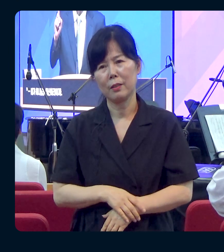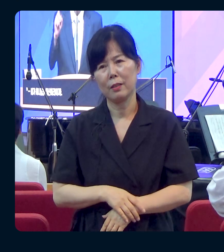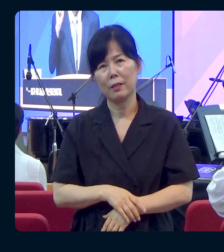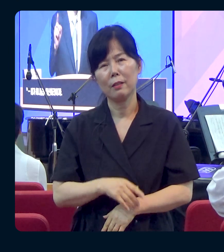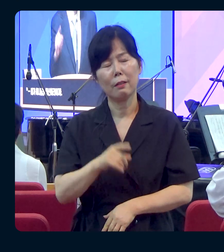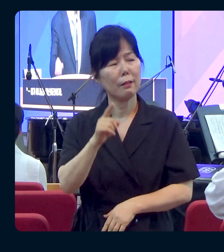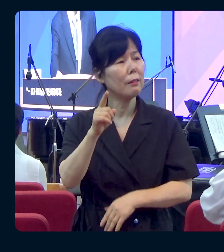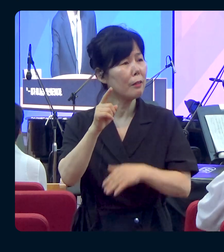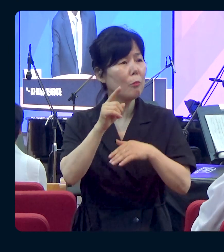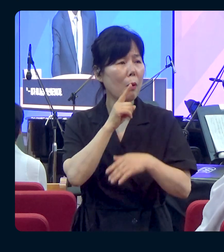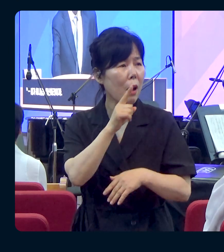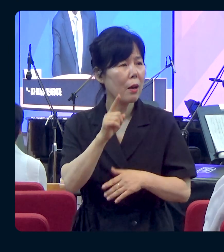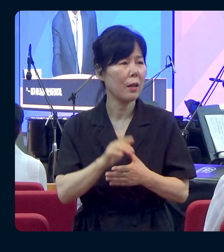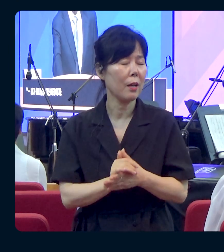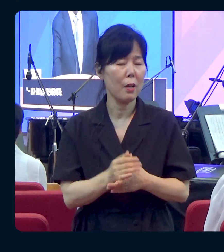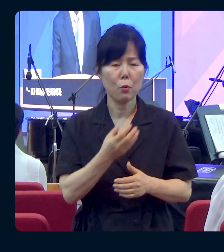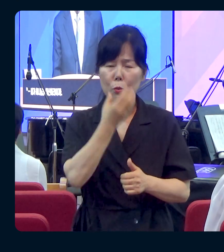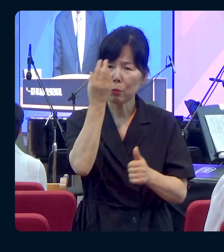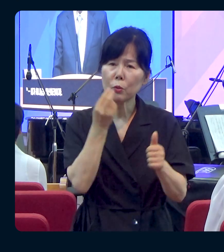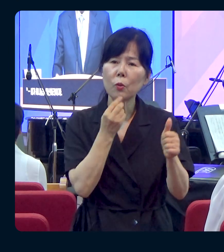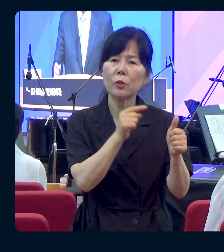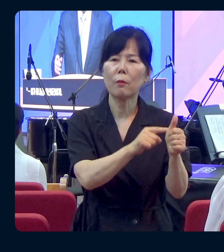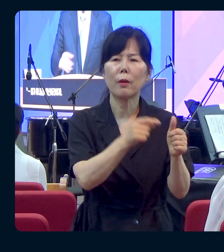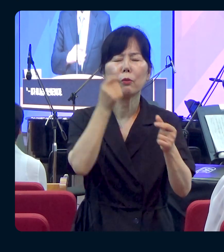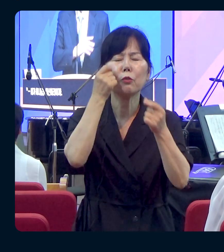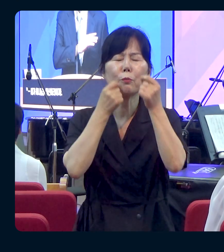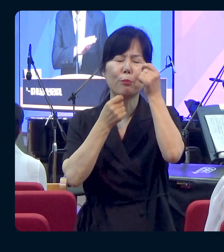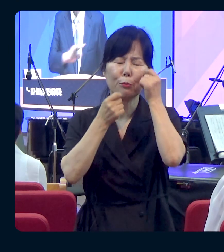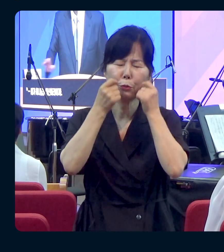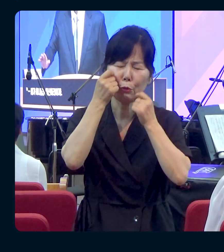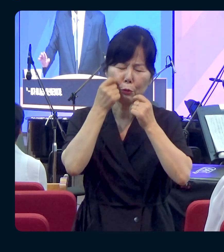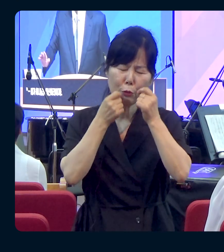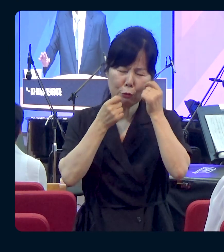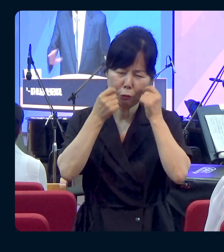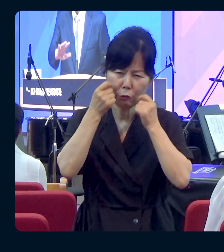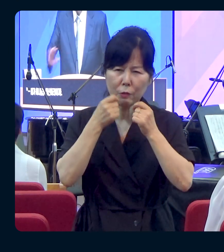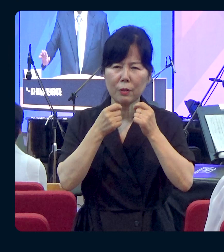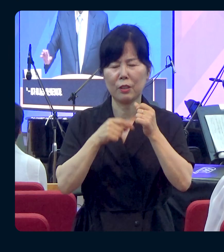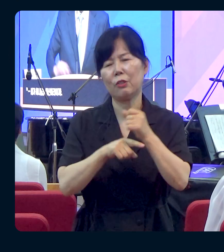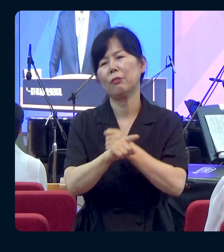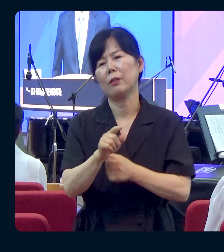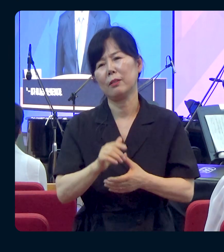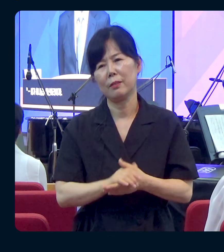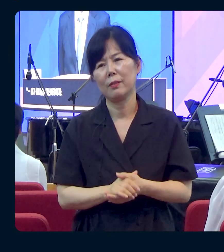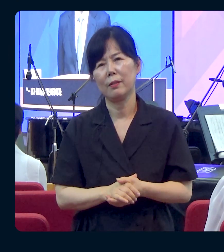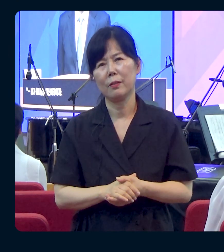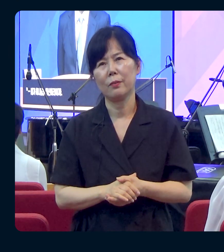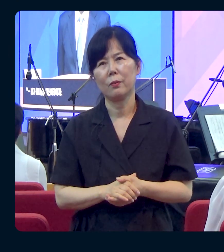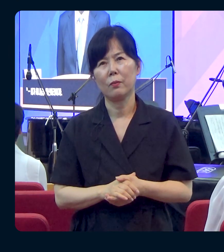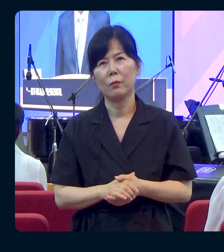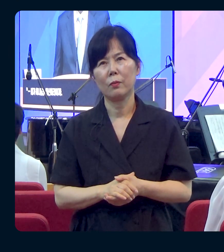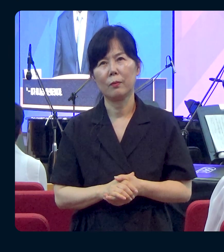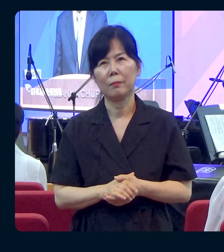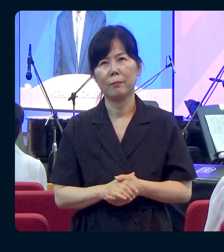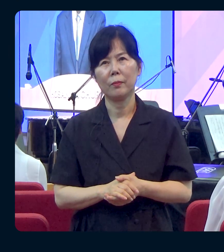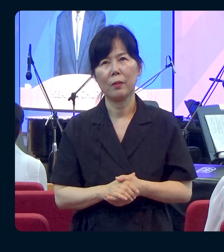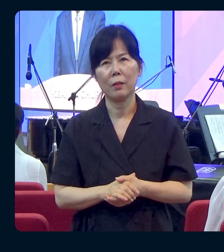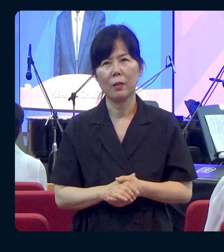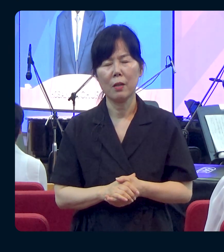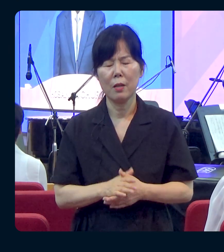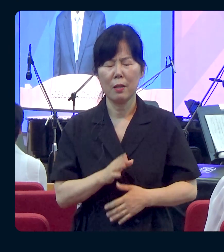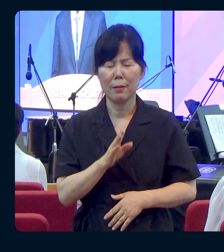내가 하나님을 대신하리이까. 이 한마디. 이것은요, 요셉의 눈물의 이유를 그대로 다